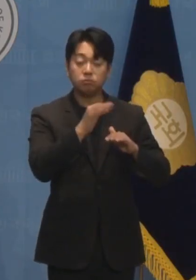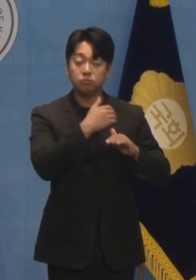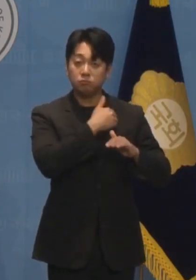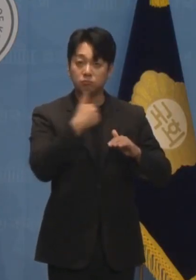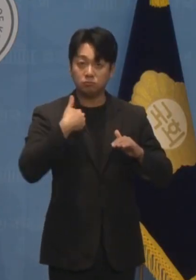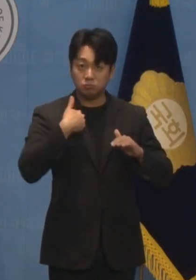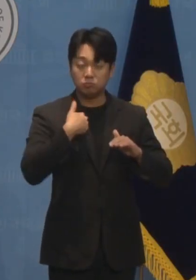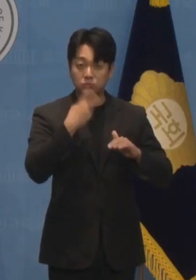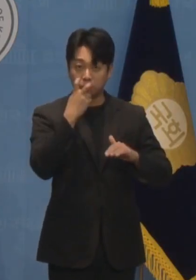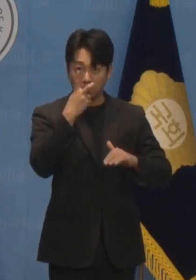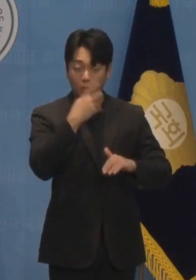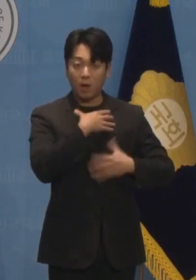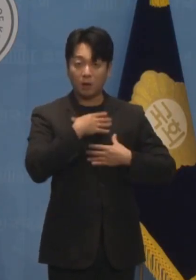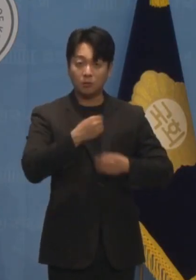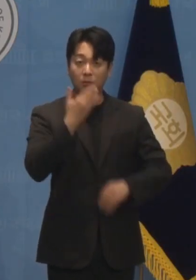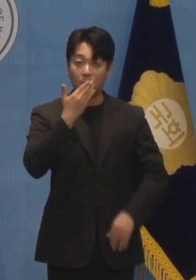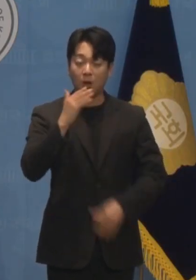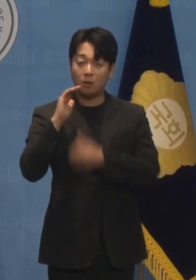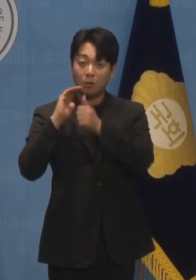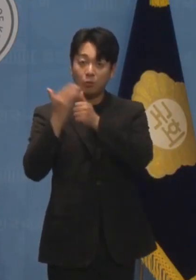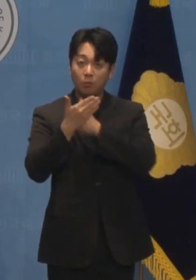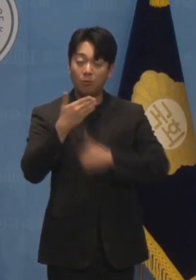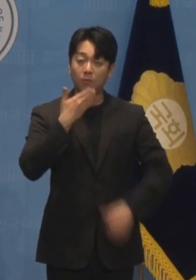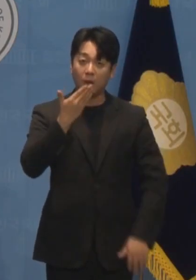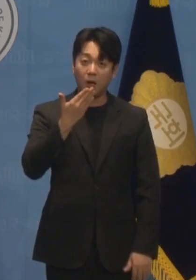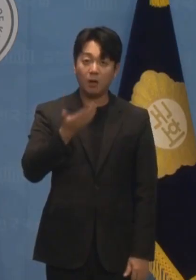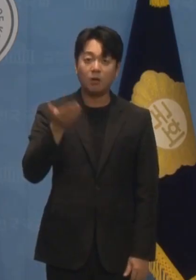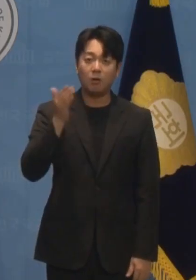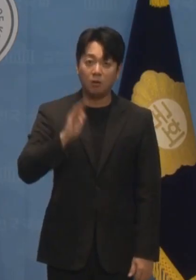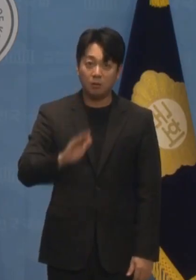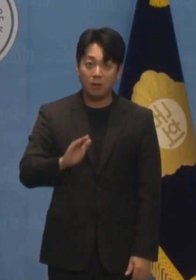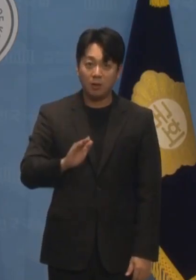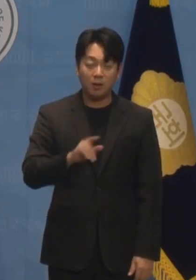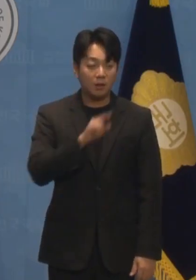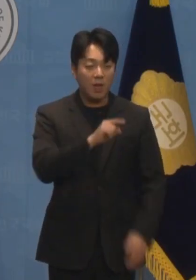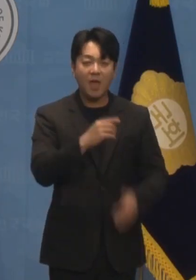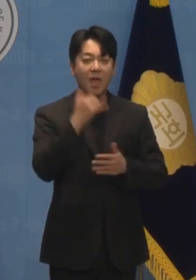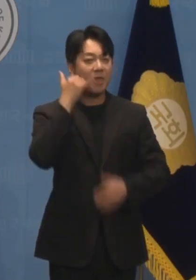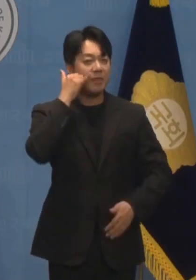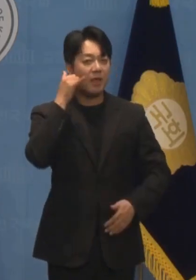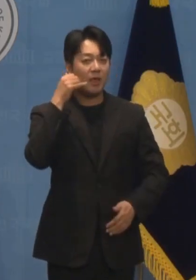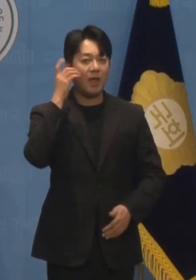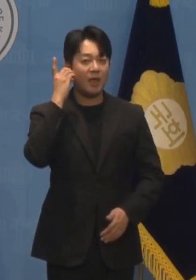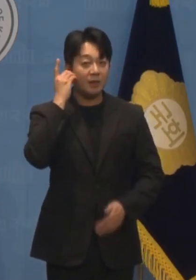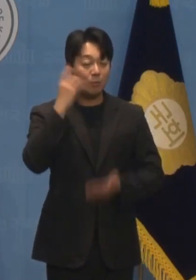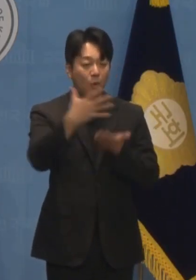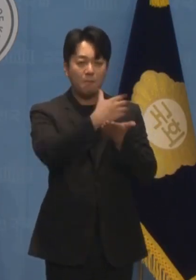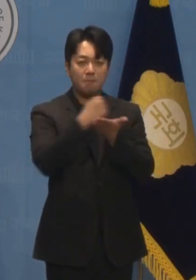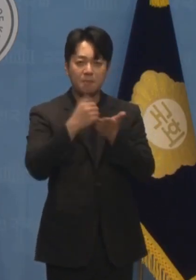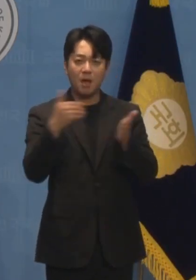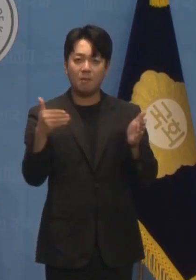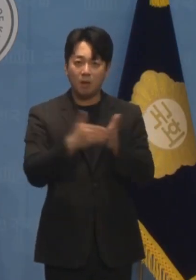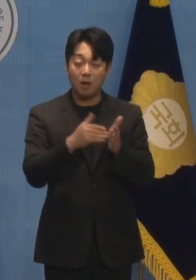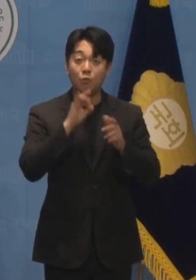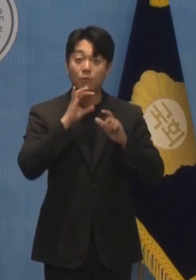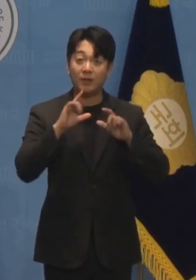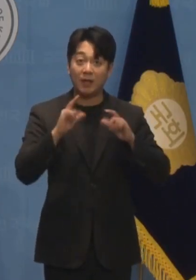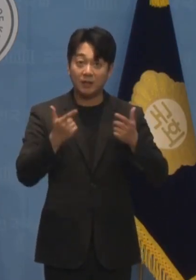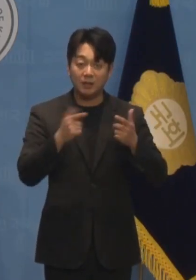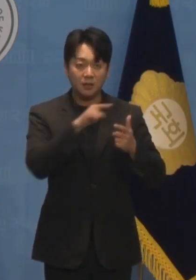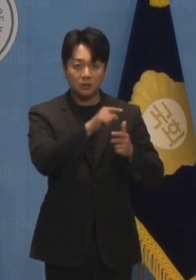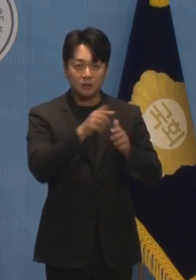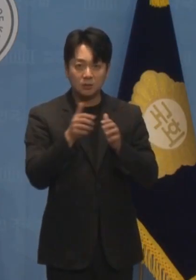수 있었습니다. 그러나 취재 기자의 핸드폰을 강탈하고 심지어 입건까지 한